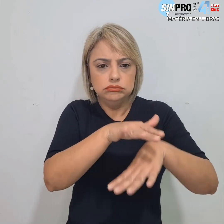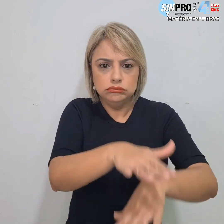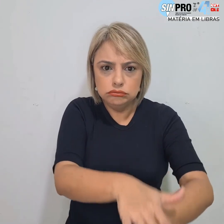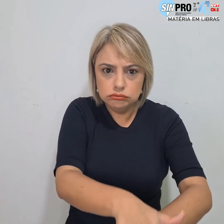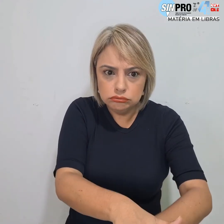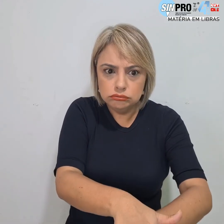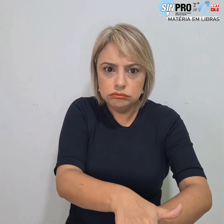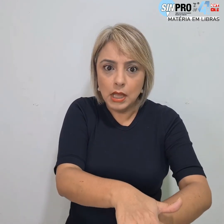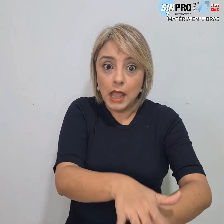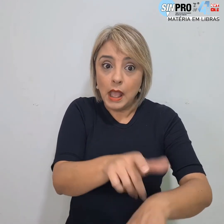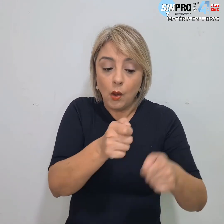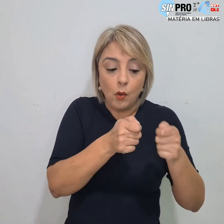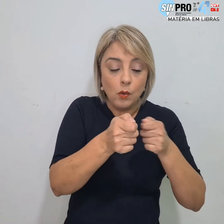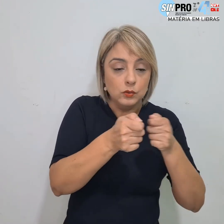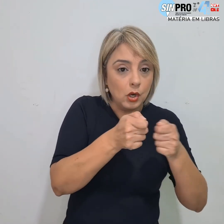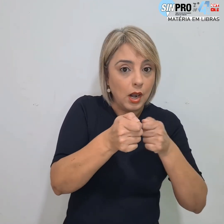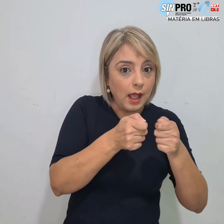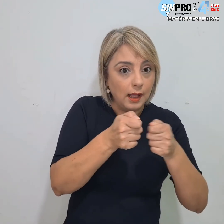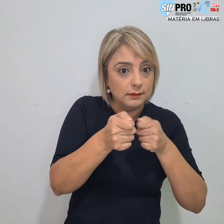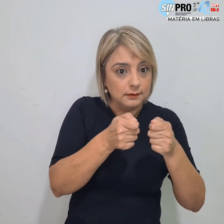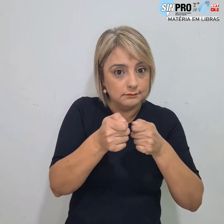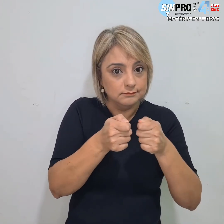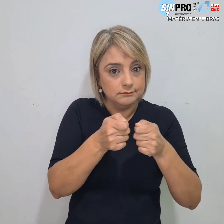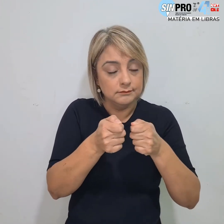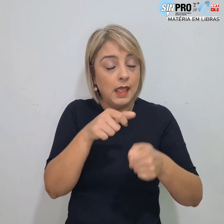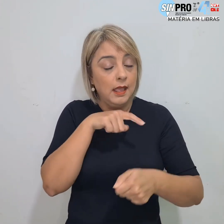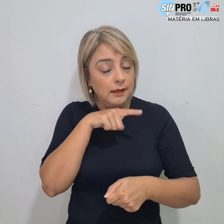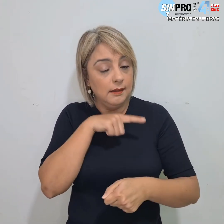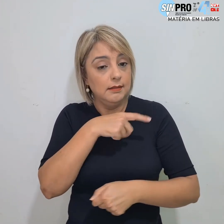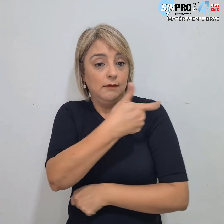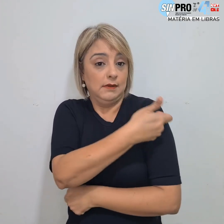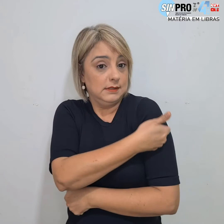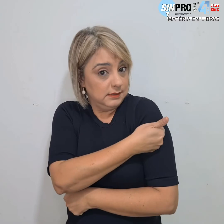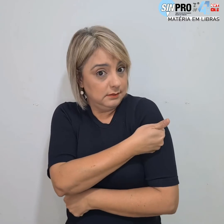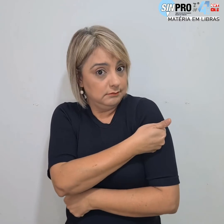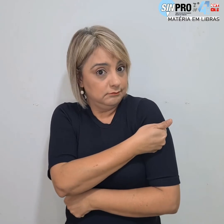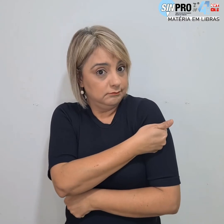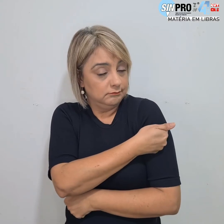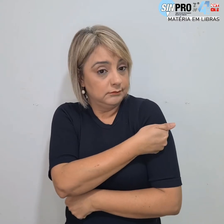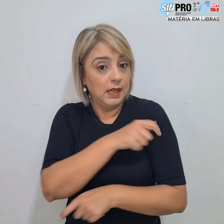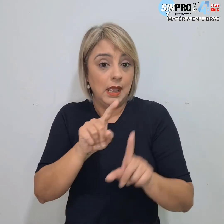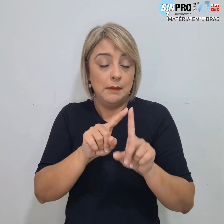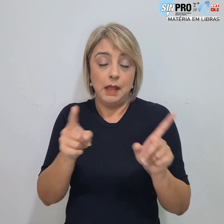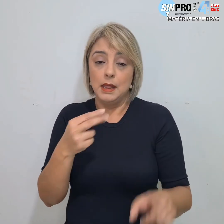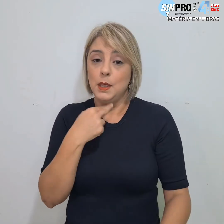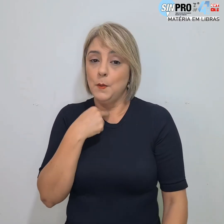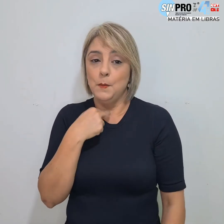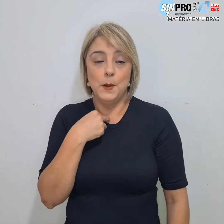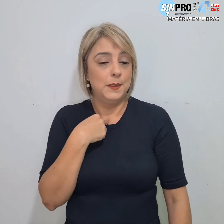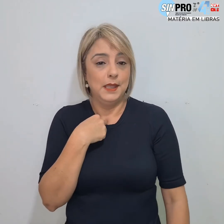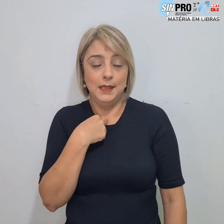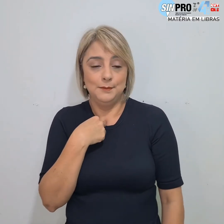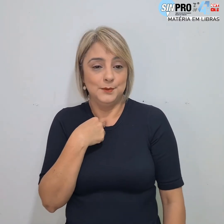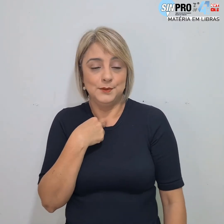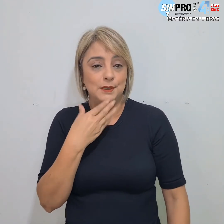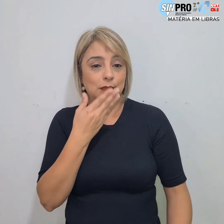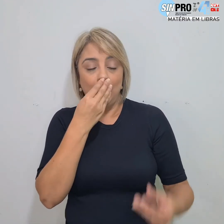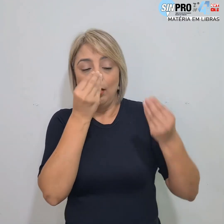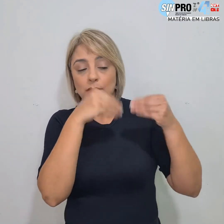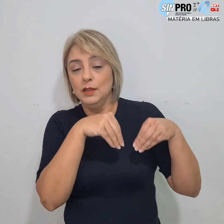absolutamente sob controle, que tenha vacina, mas não podemos ignorar todos os prejuízos